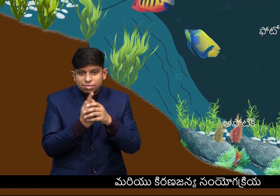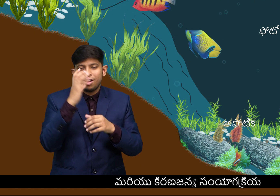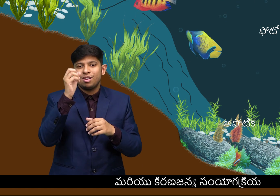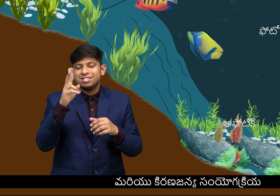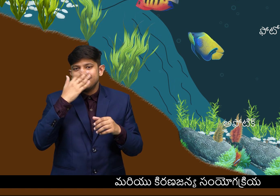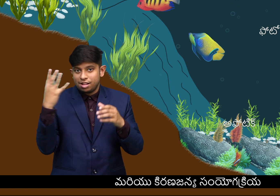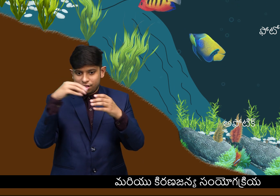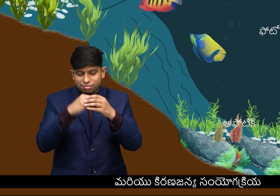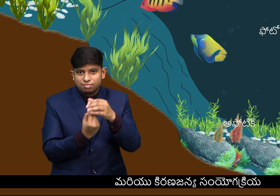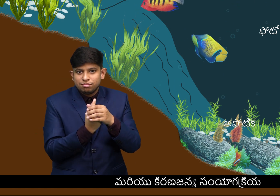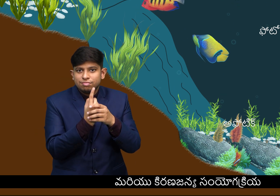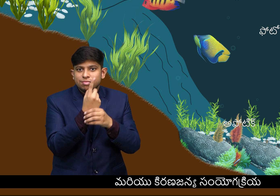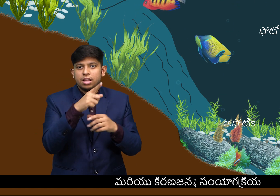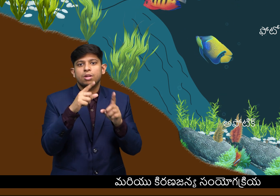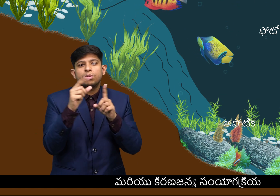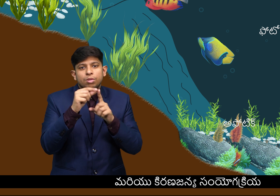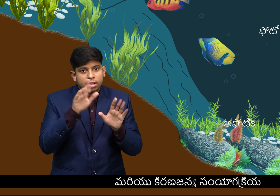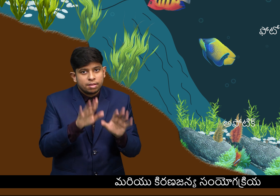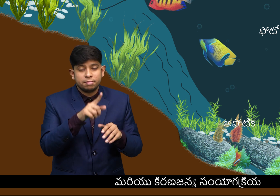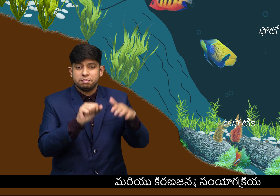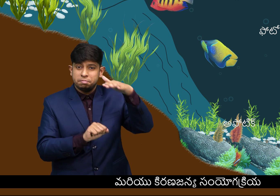కిరణజన్య సంయోగక్రియ